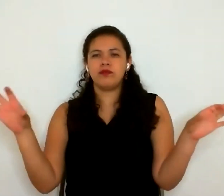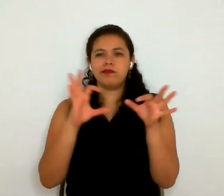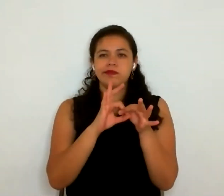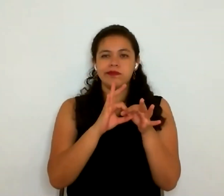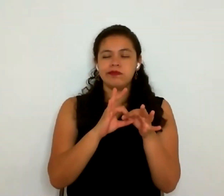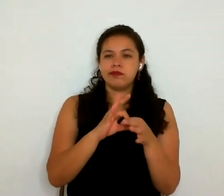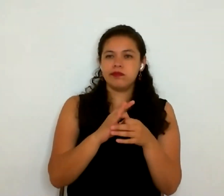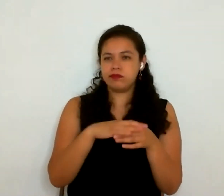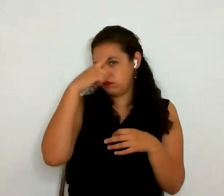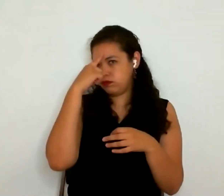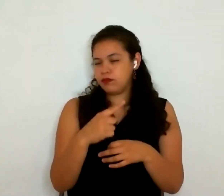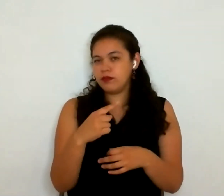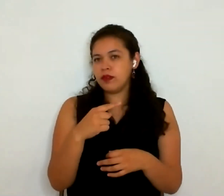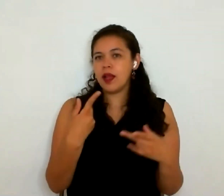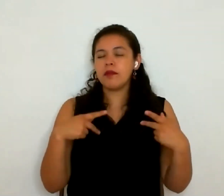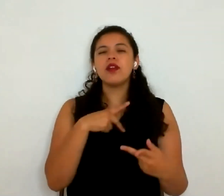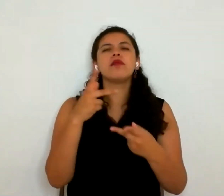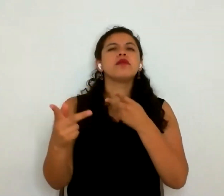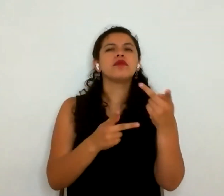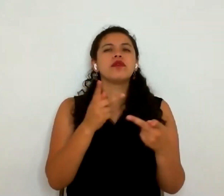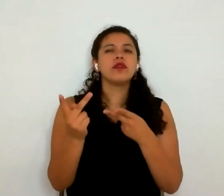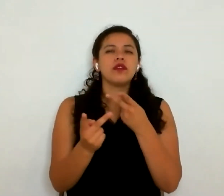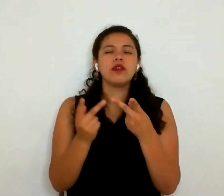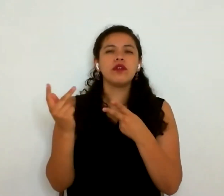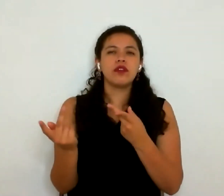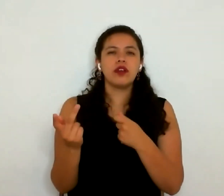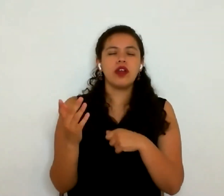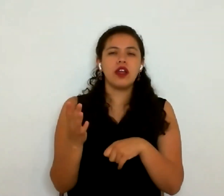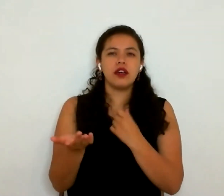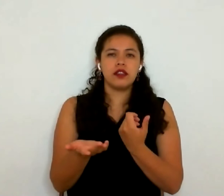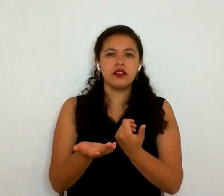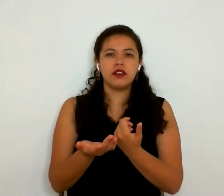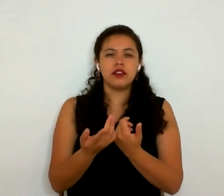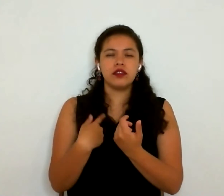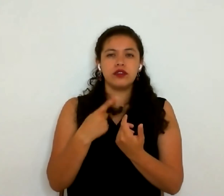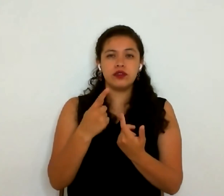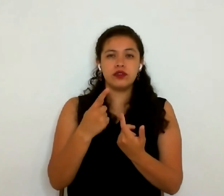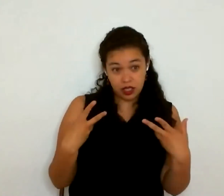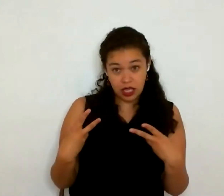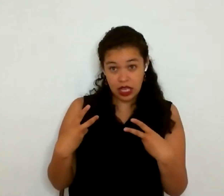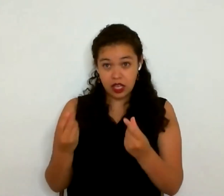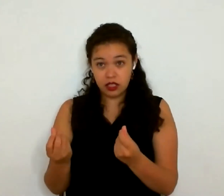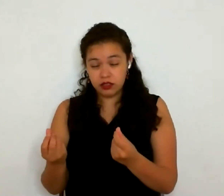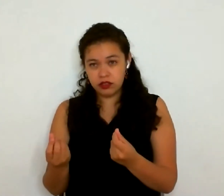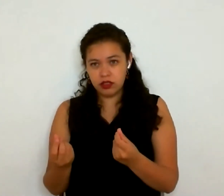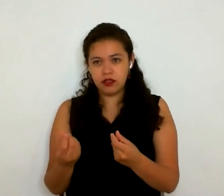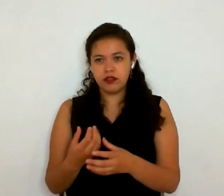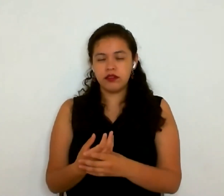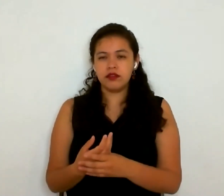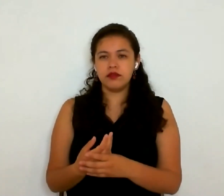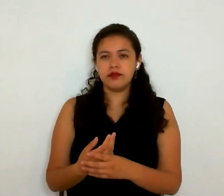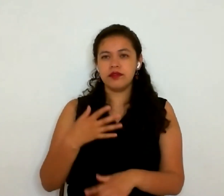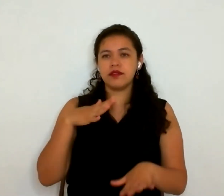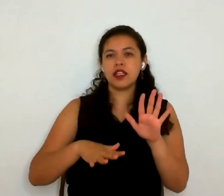cuestionar a la persona acerca de por qué su regreso porque a veces las personas piensan que